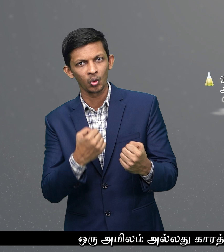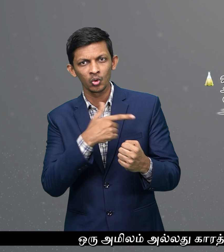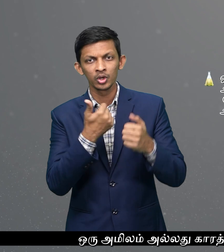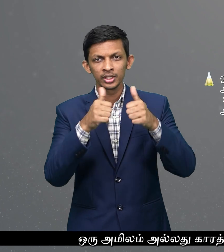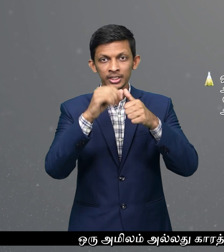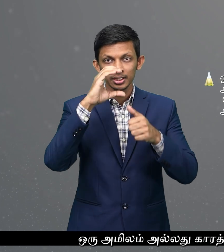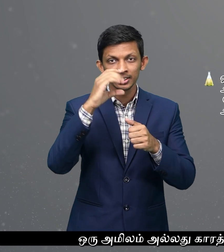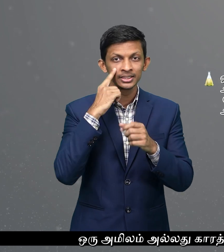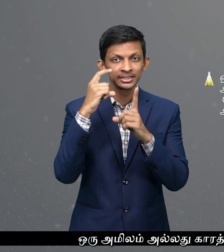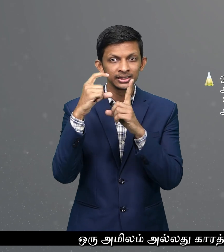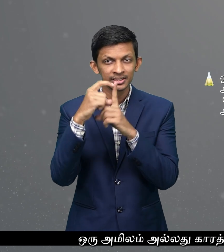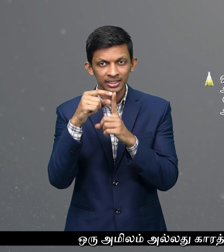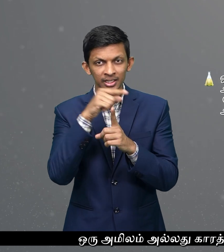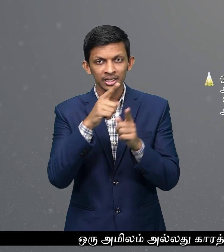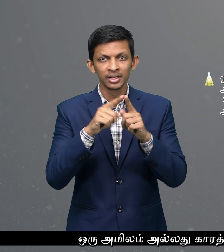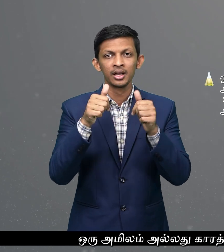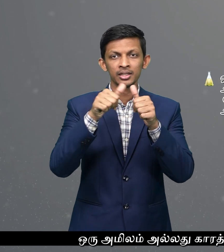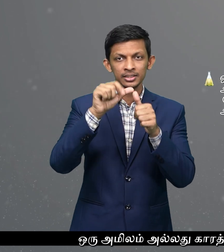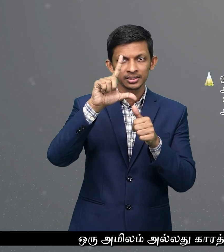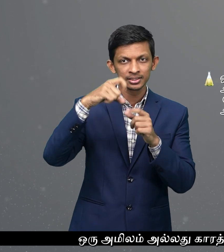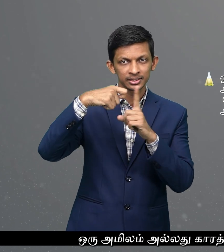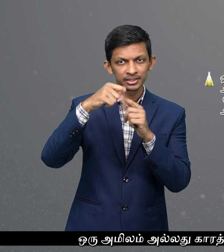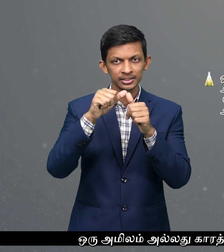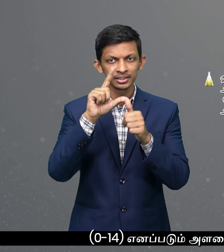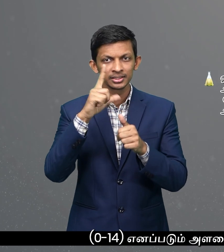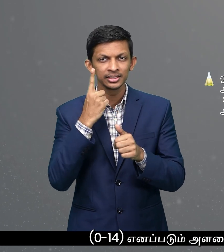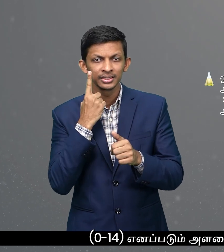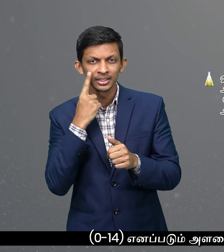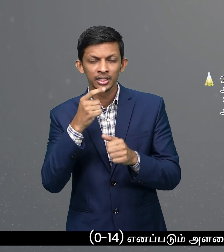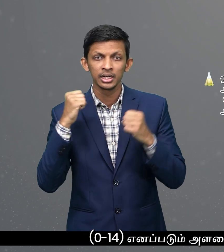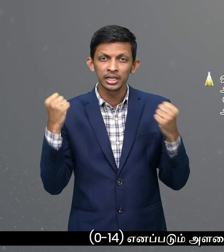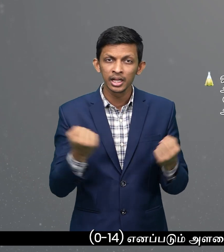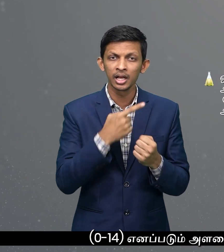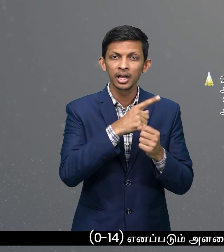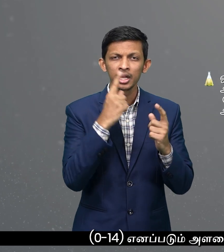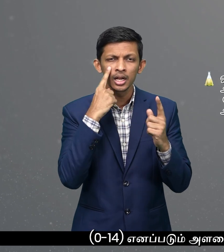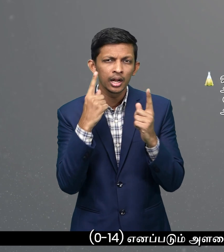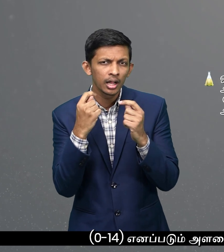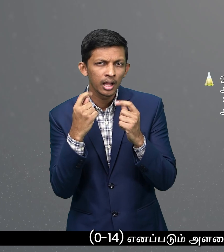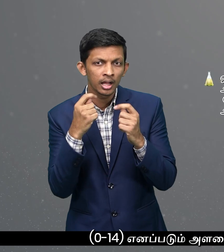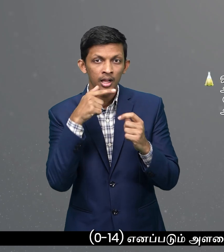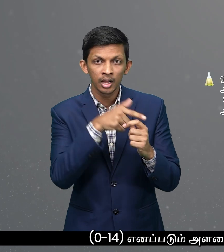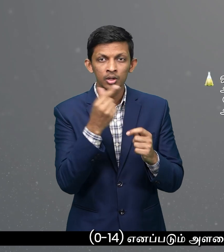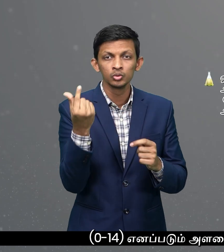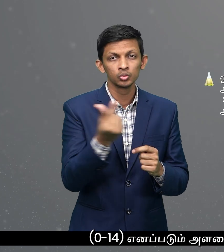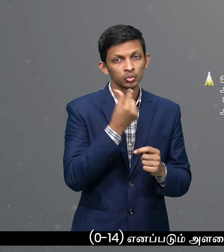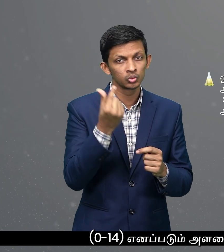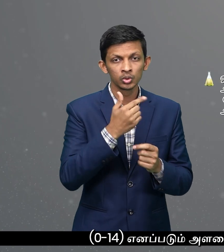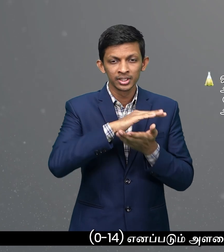அமிலம் என்பது காரத்தின் வலிமையை pH அளவுகோல், அதாவது 0 முதல் 14 எனப்படும்